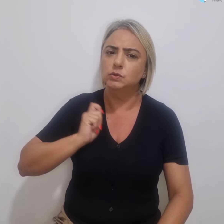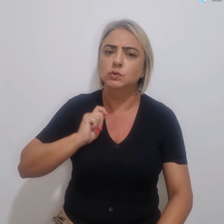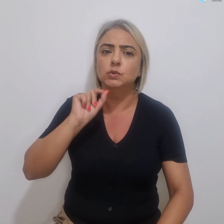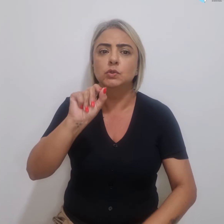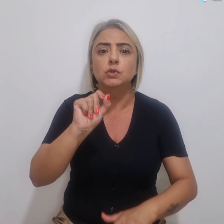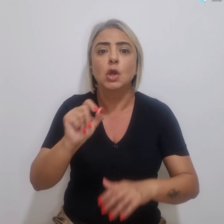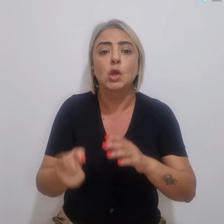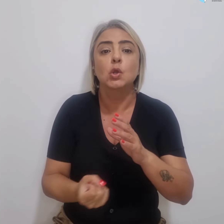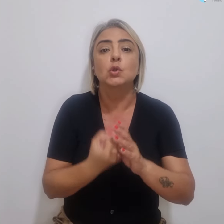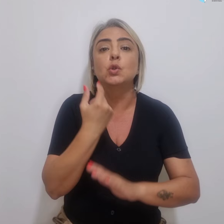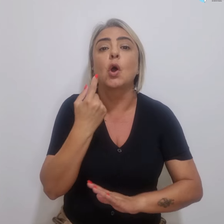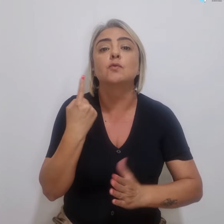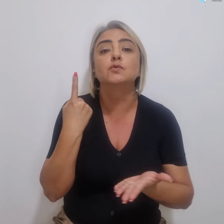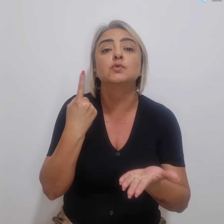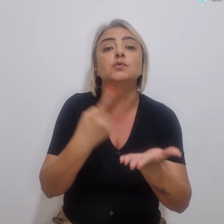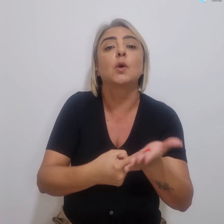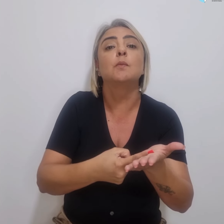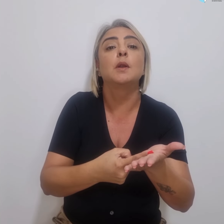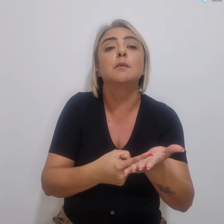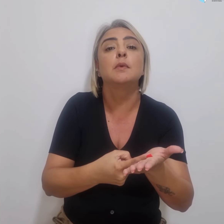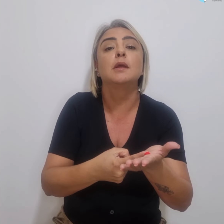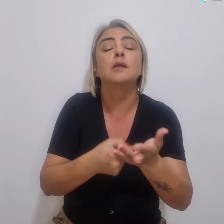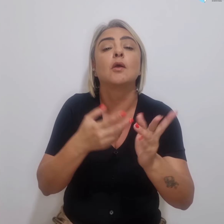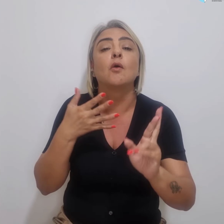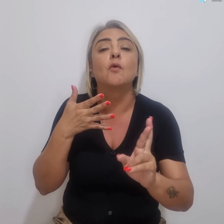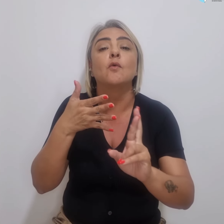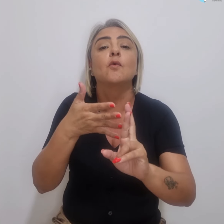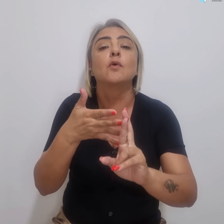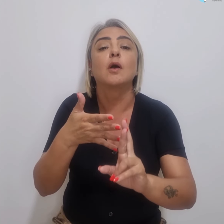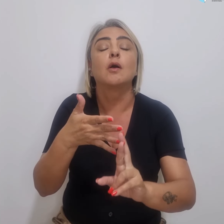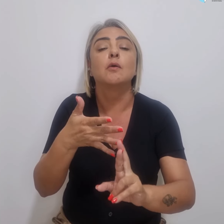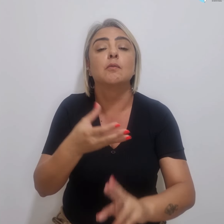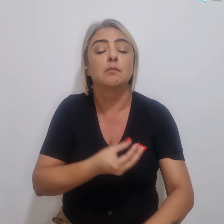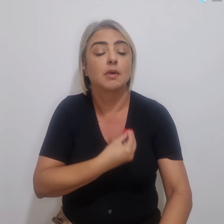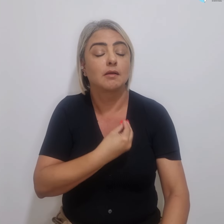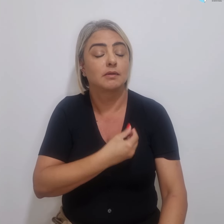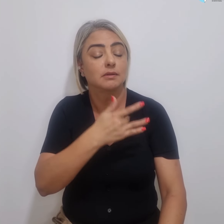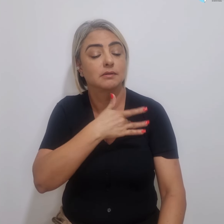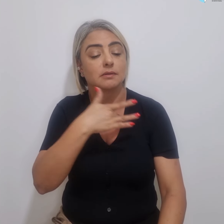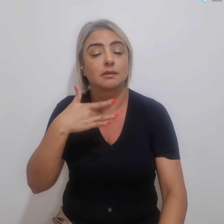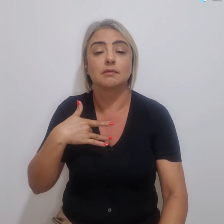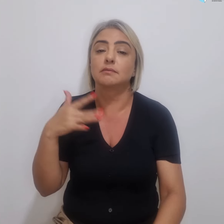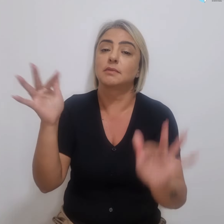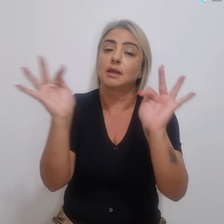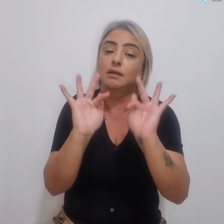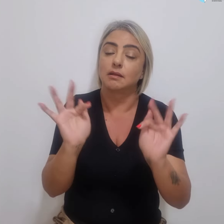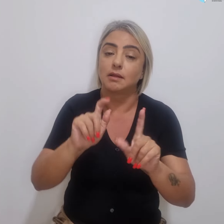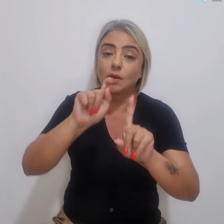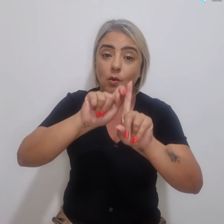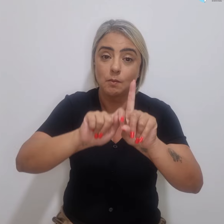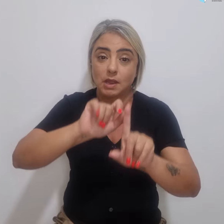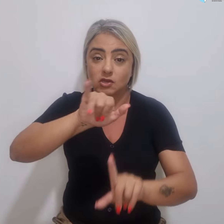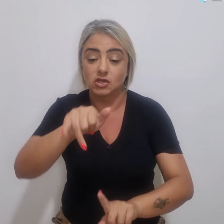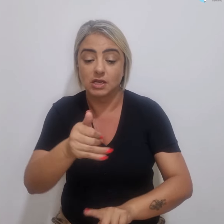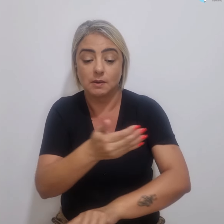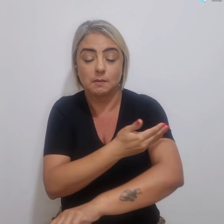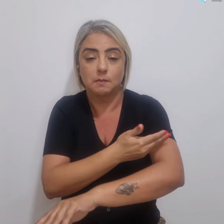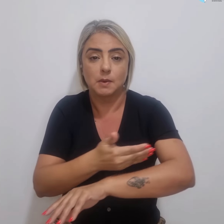novos compromissos rumo a uma vida saudável e feliz. O Janeiro Branco é uma campanha que